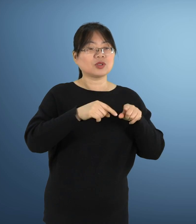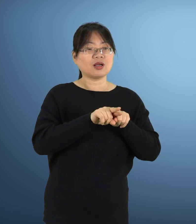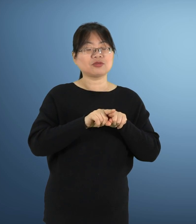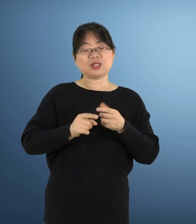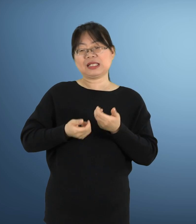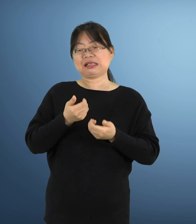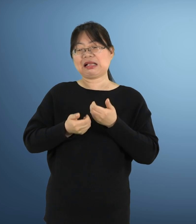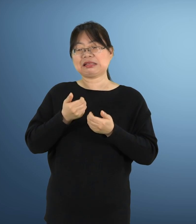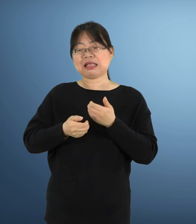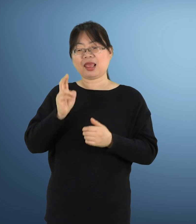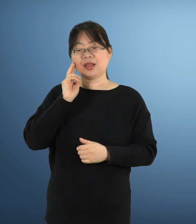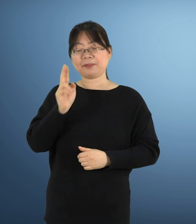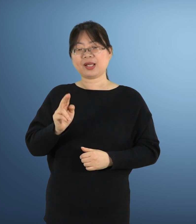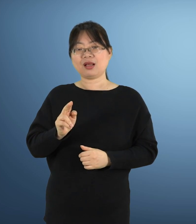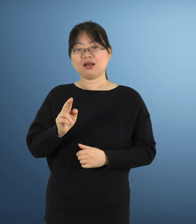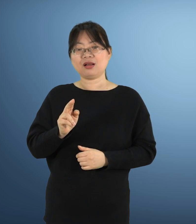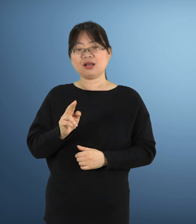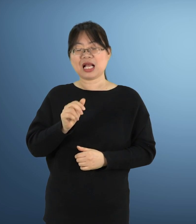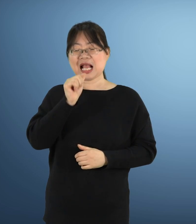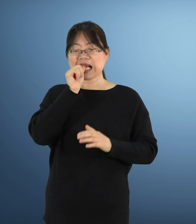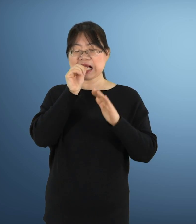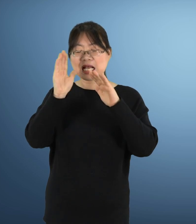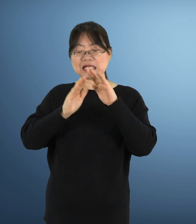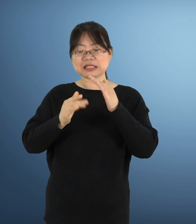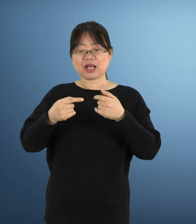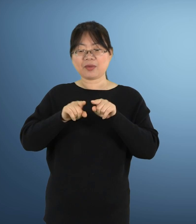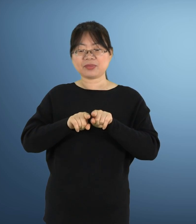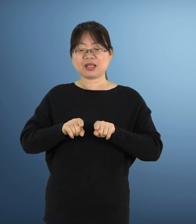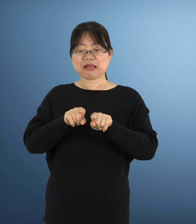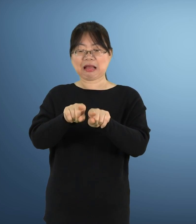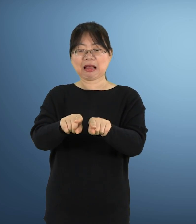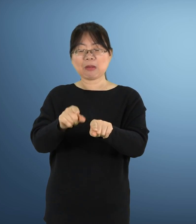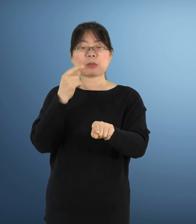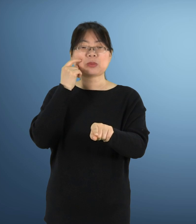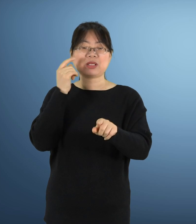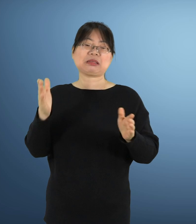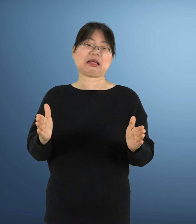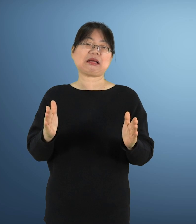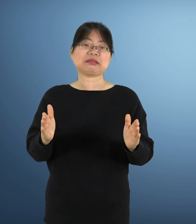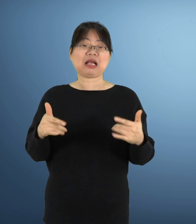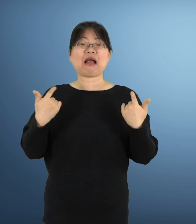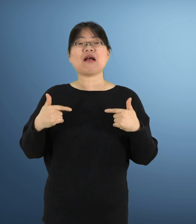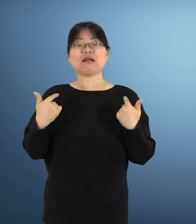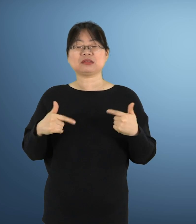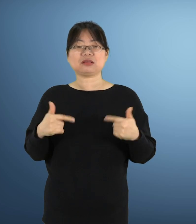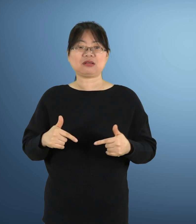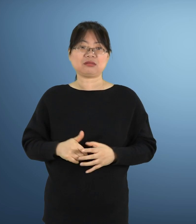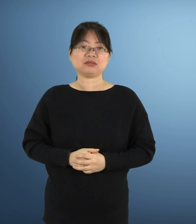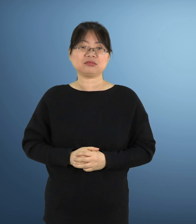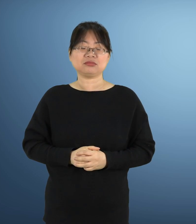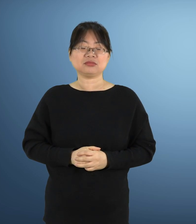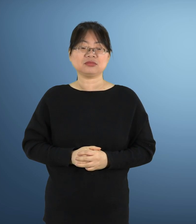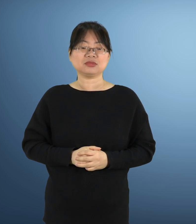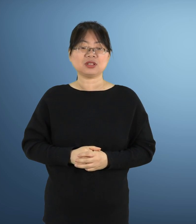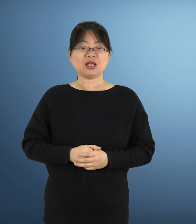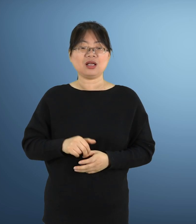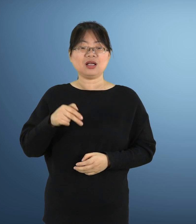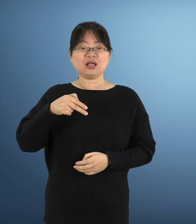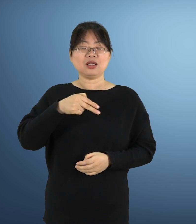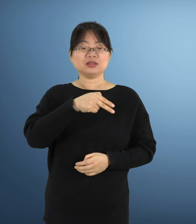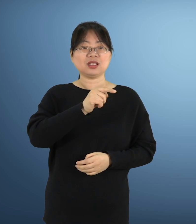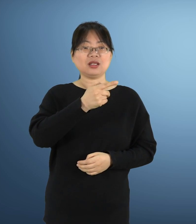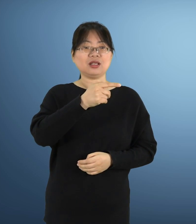도저히 함께할 수 없는 그런 간격이 있었습니다. 자, 그런데 이들이